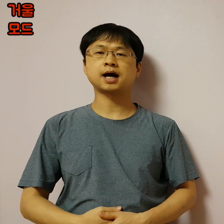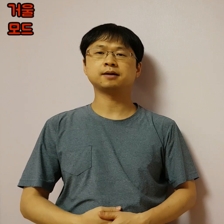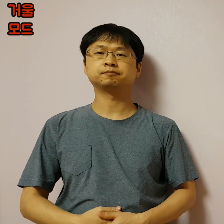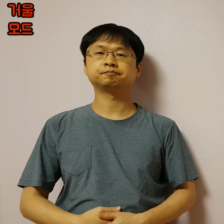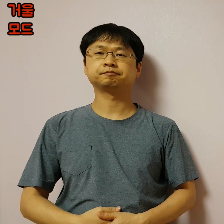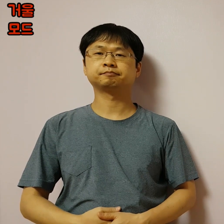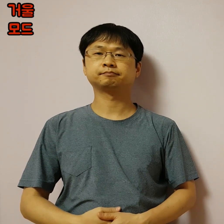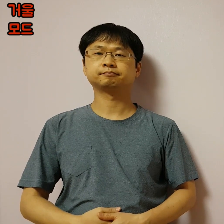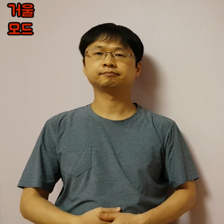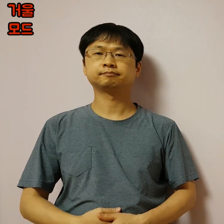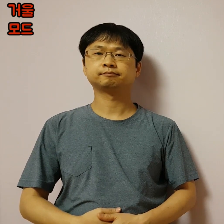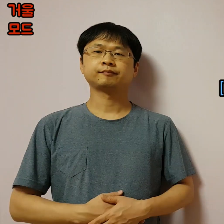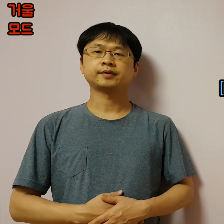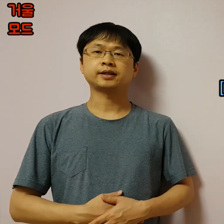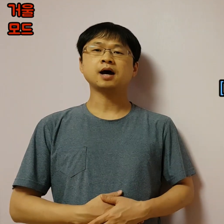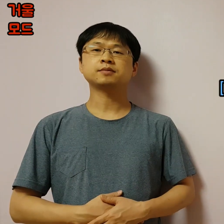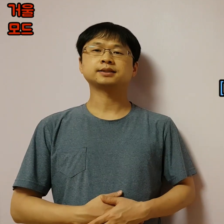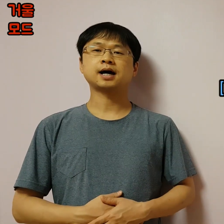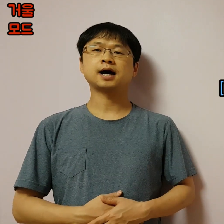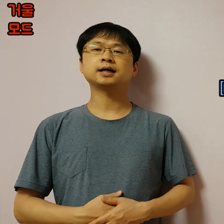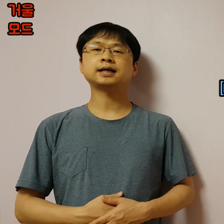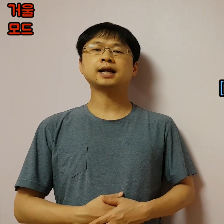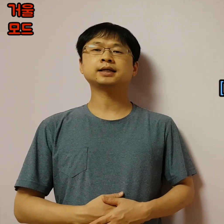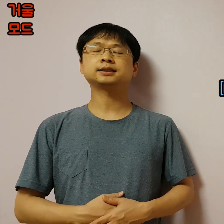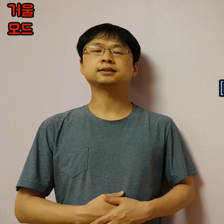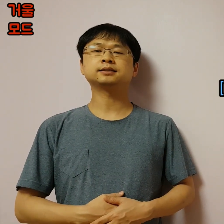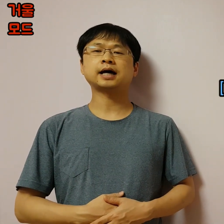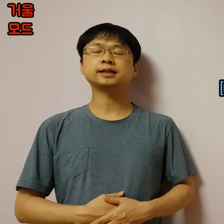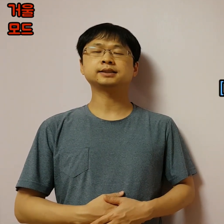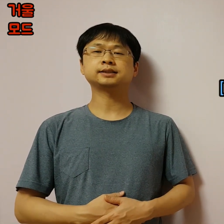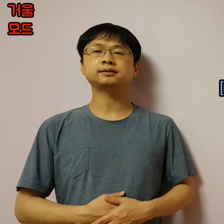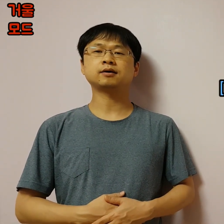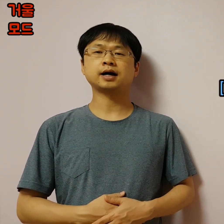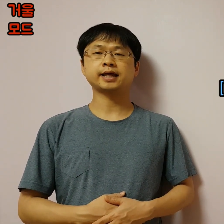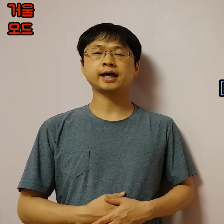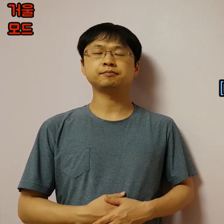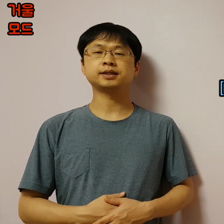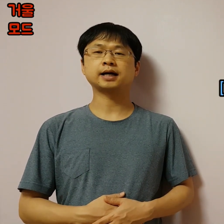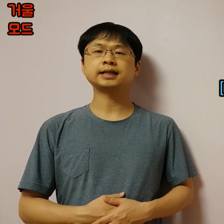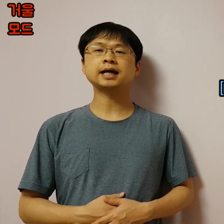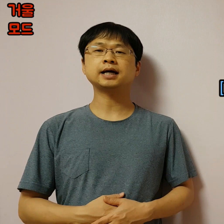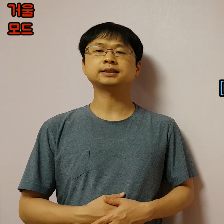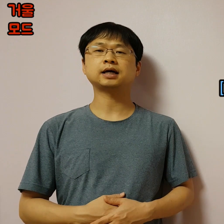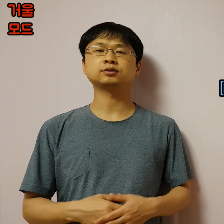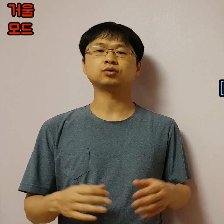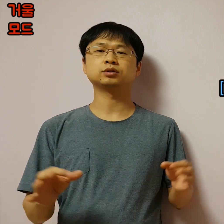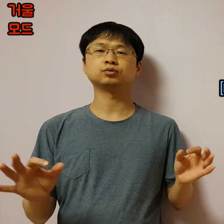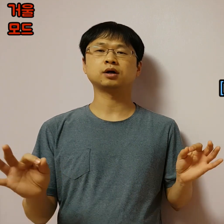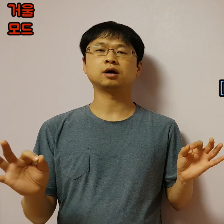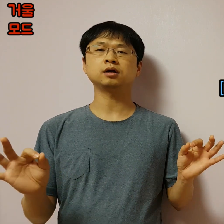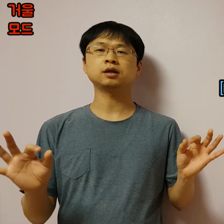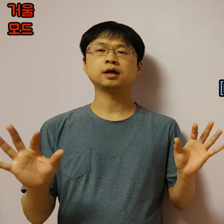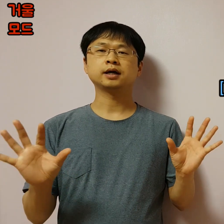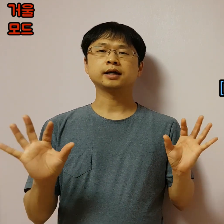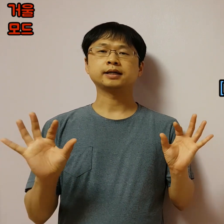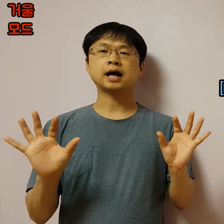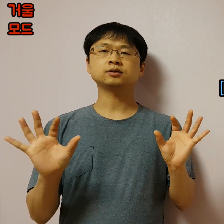표현하였습니다. 다음 가사 사라지듯 나를 스쳐가네입니다. 사라지다는 수어는 우선